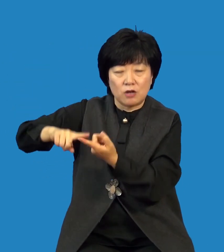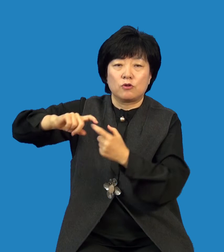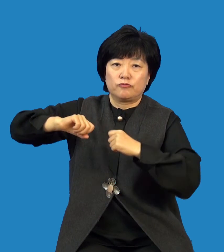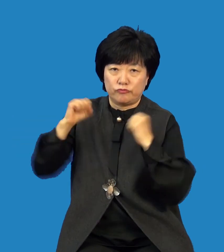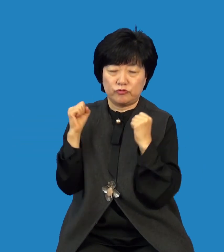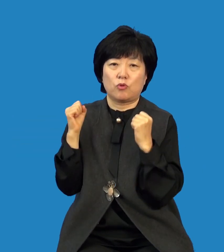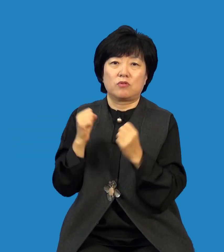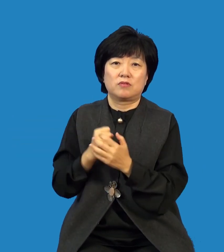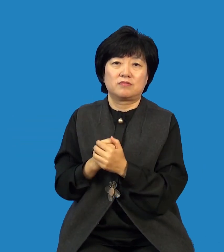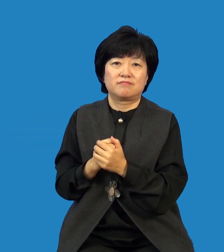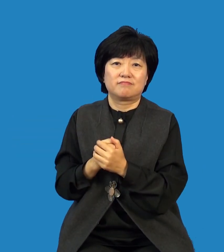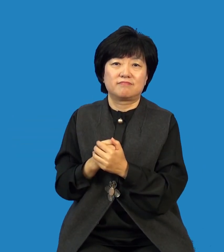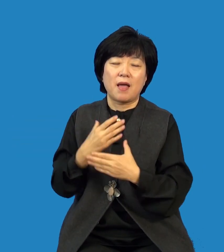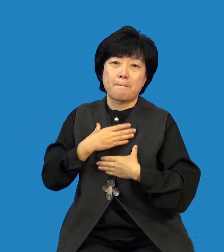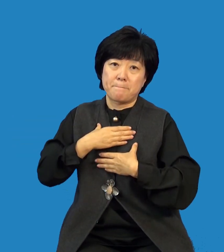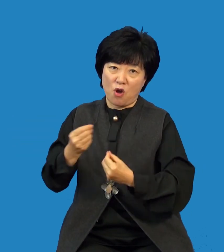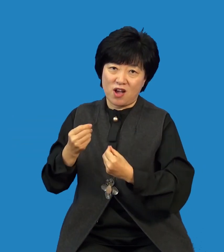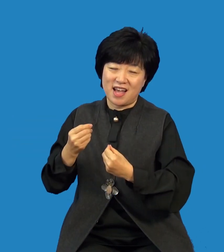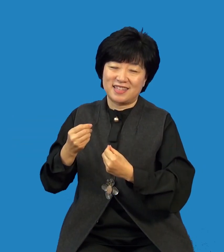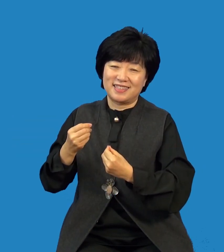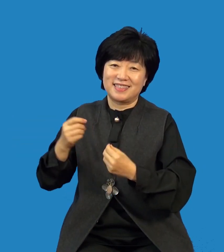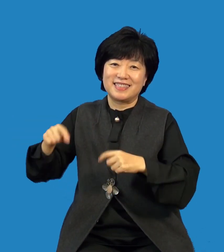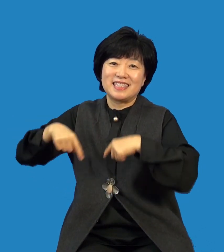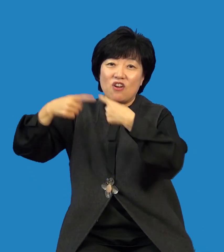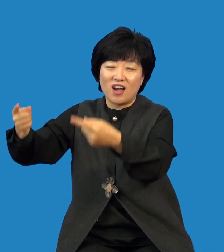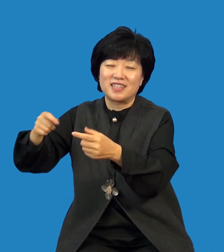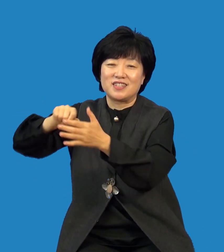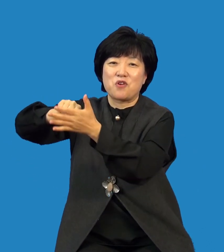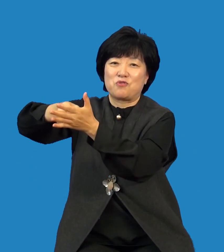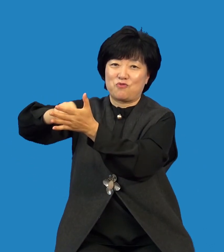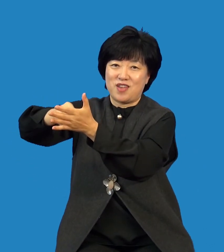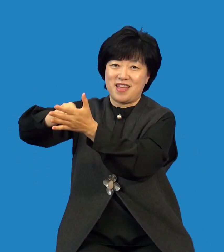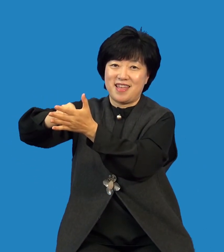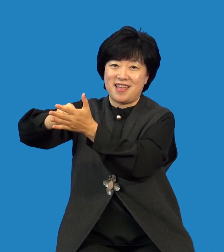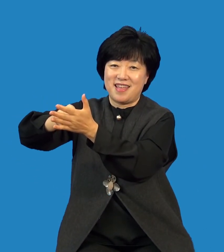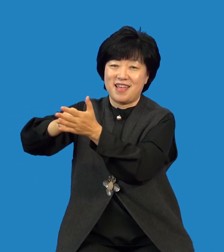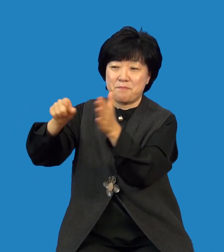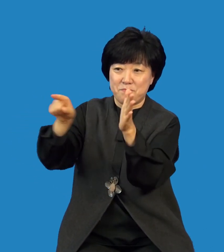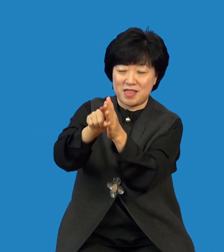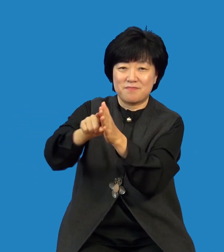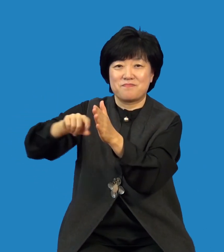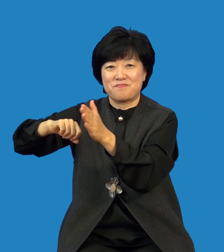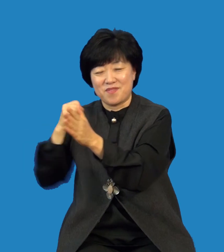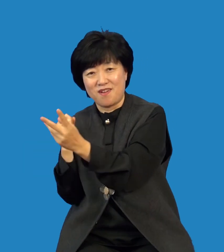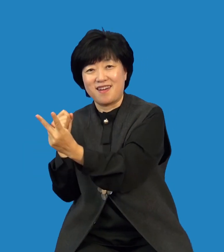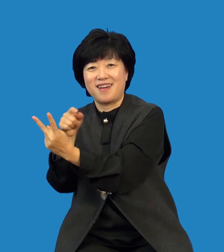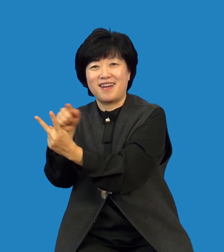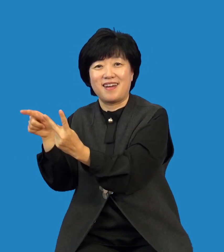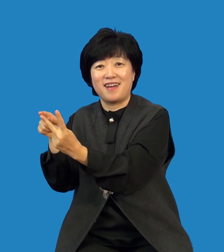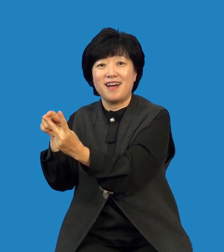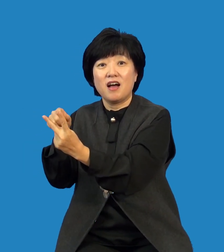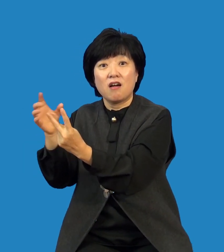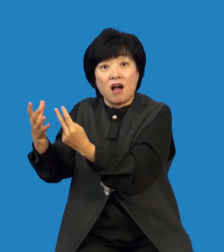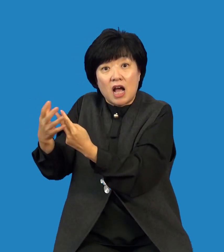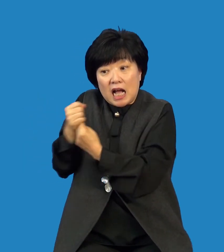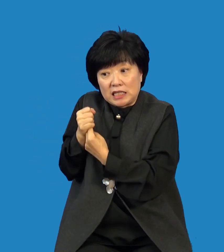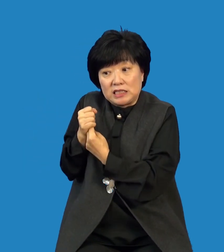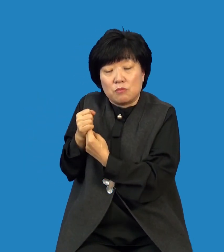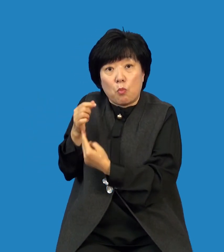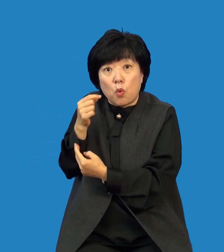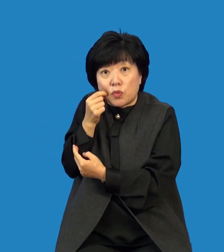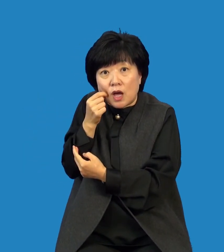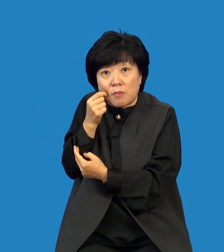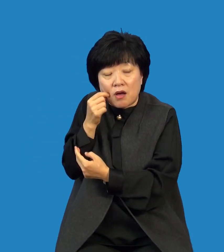이것은 평안으로 들어가는 열쇠예요. 아멘. 이것에 실패하잖아, 그럼 계속 불안해져. 계속